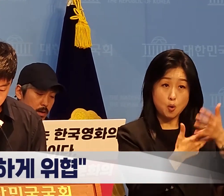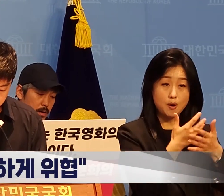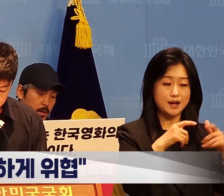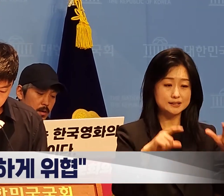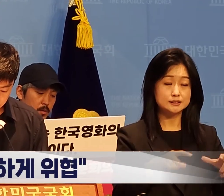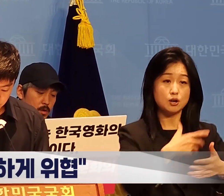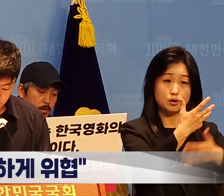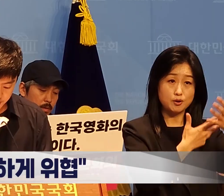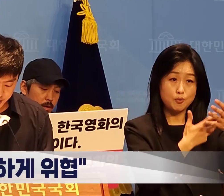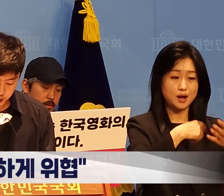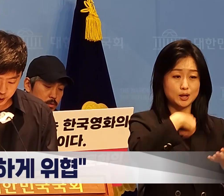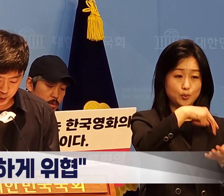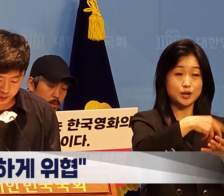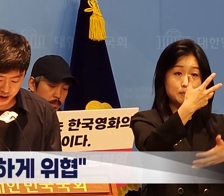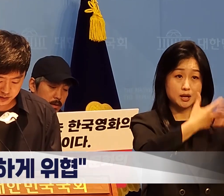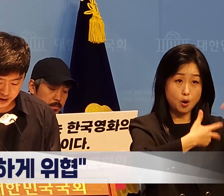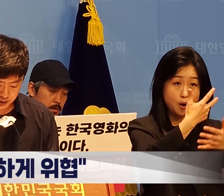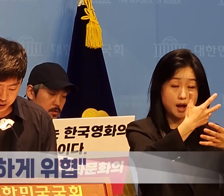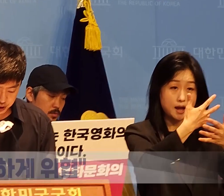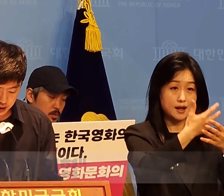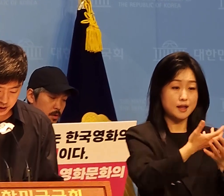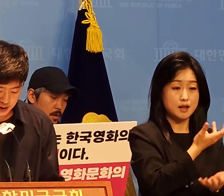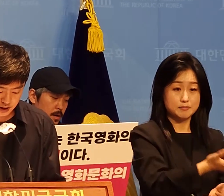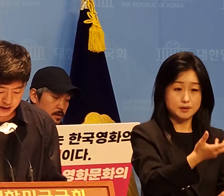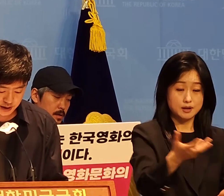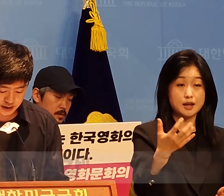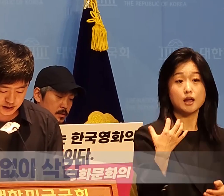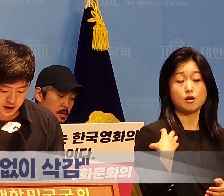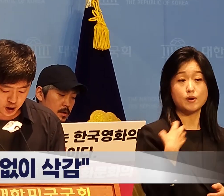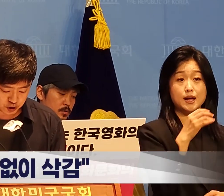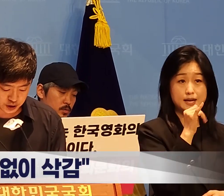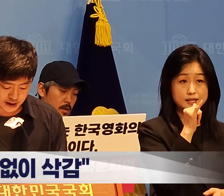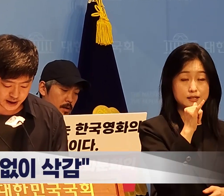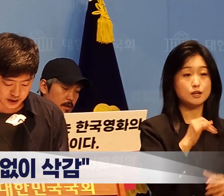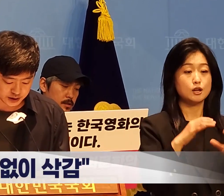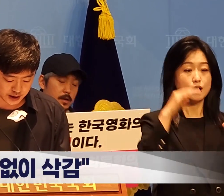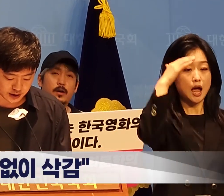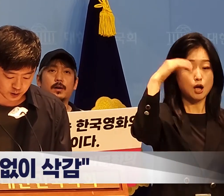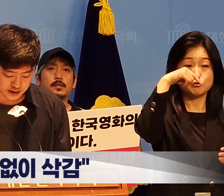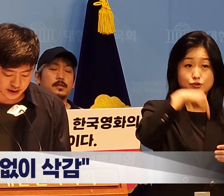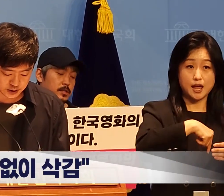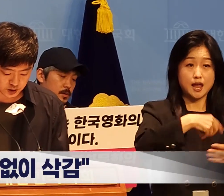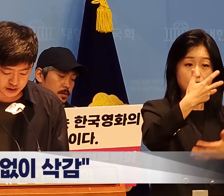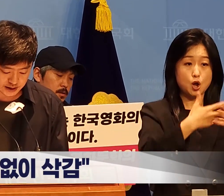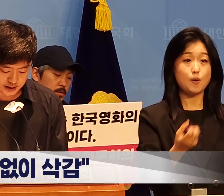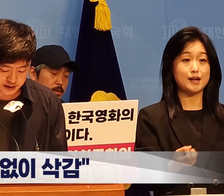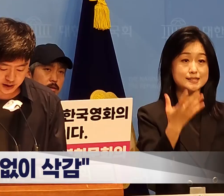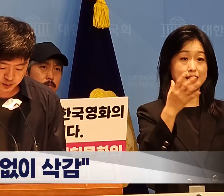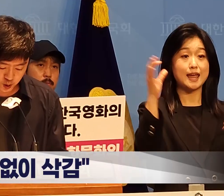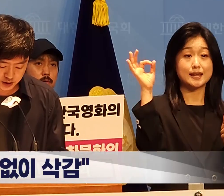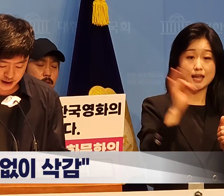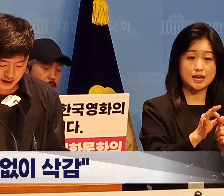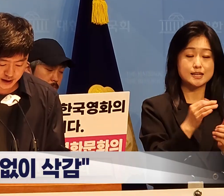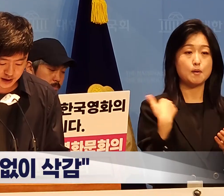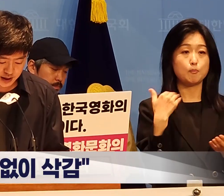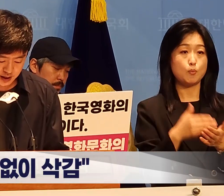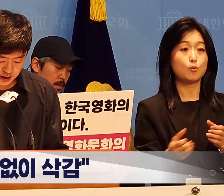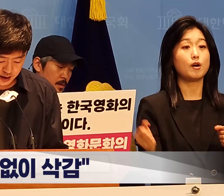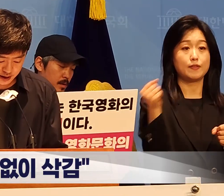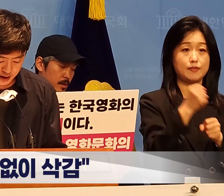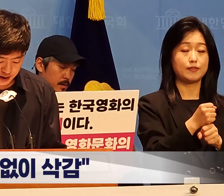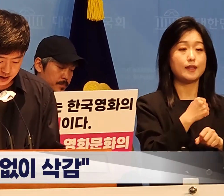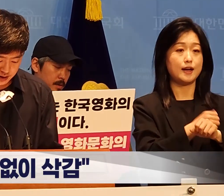영화 생태계를 심각하게 위협하고 있다고 지적합니다 특히 영화계와 어떤 논의도 없이 하루 아침에 예산이